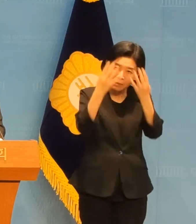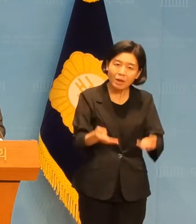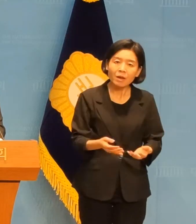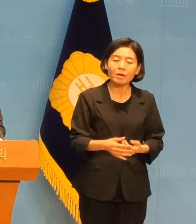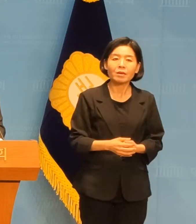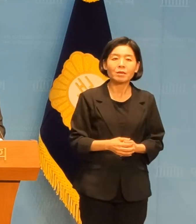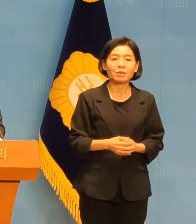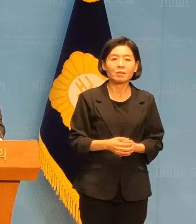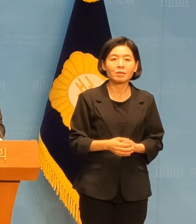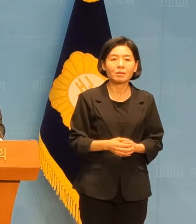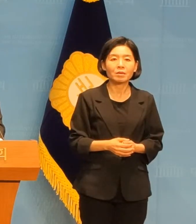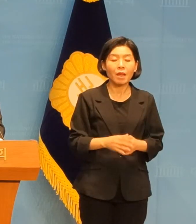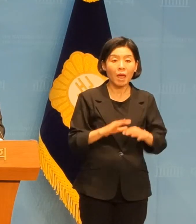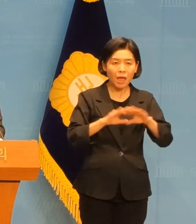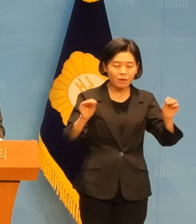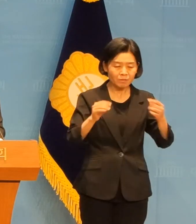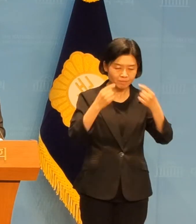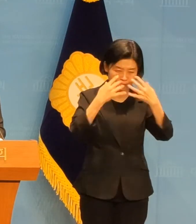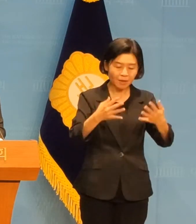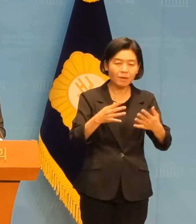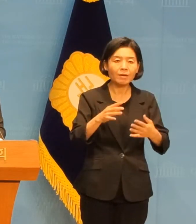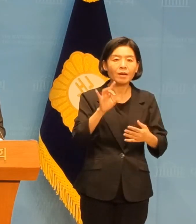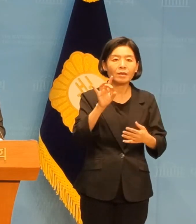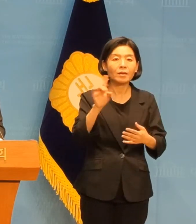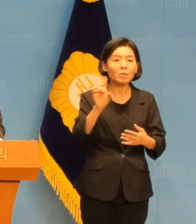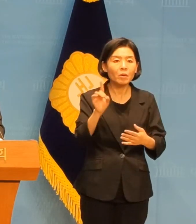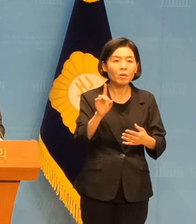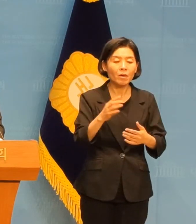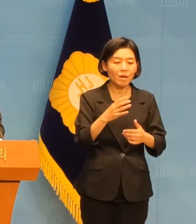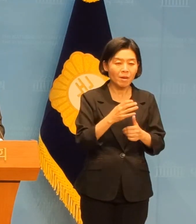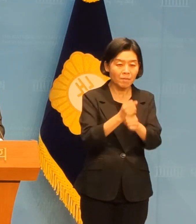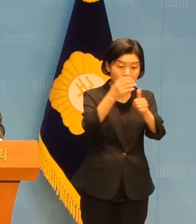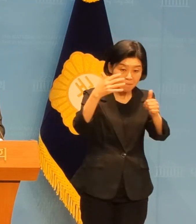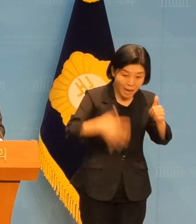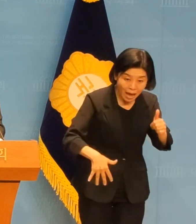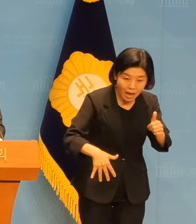답은 명확합니다. 유괴 미수범도 3년 이상,